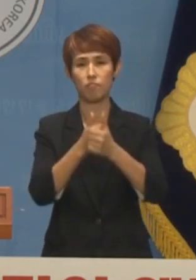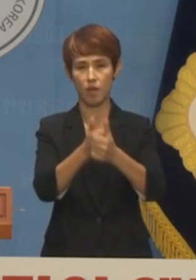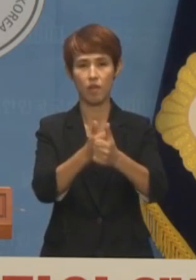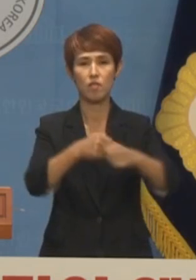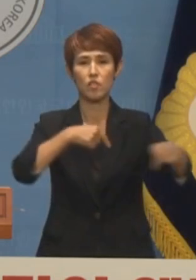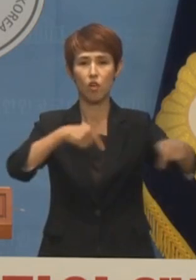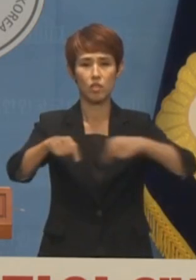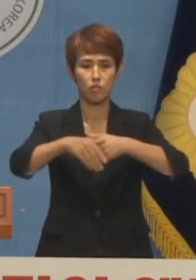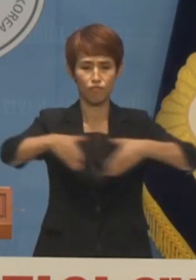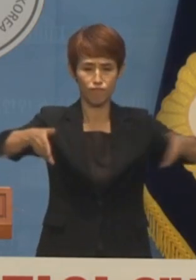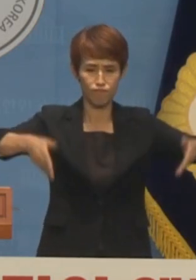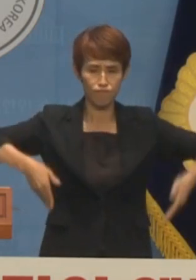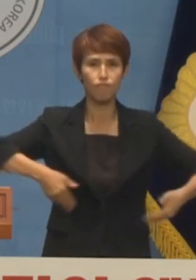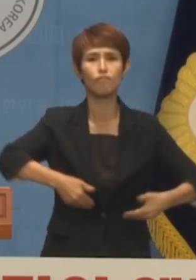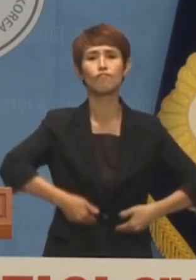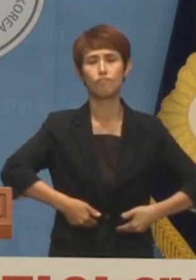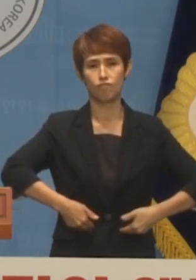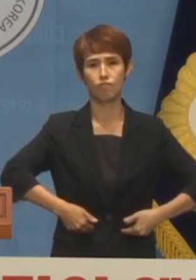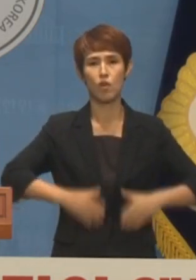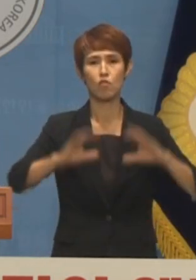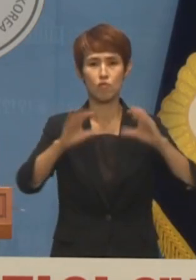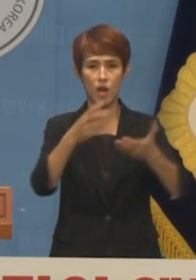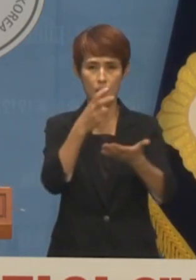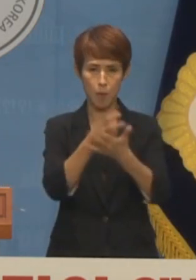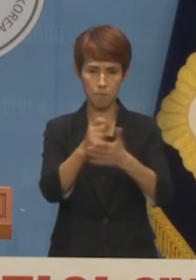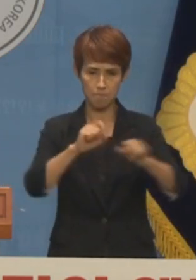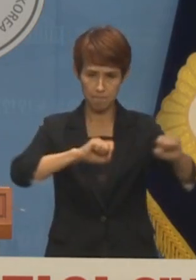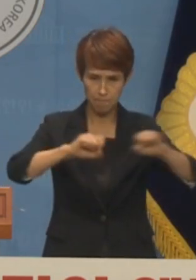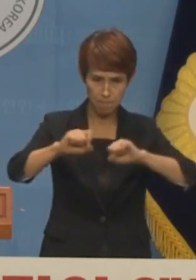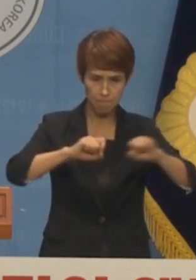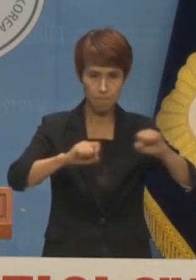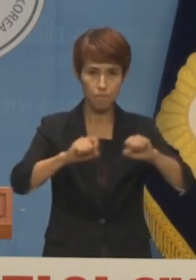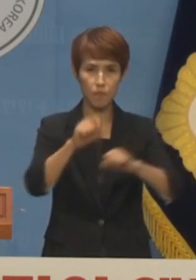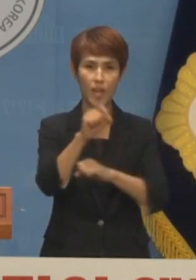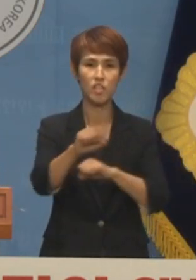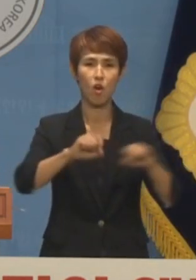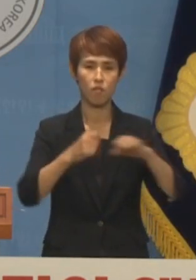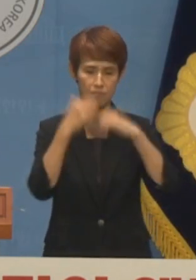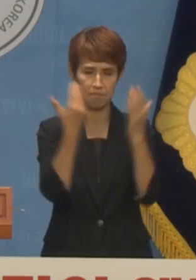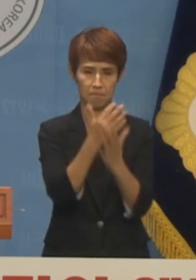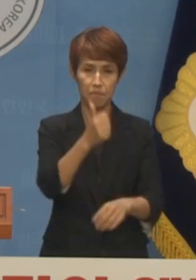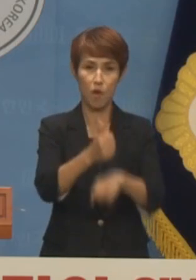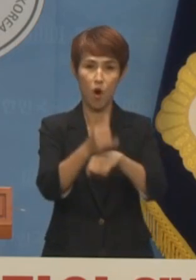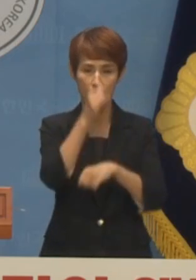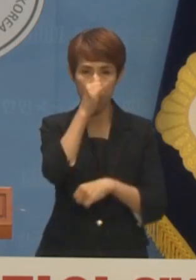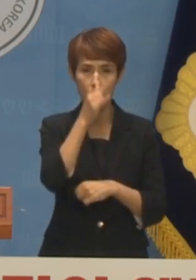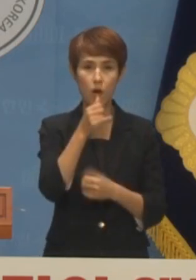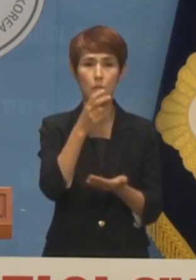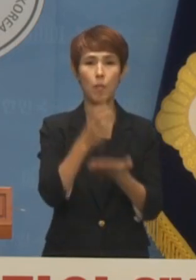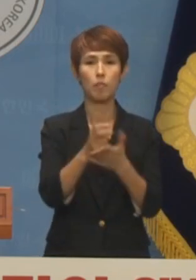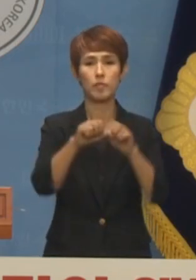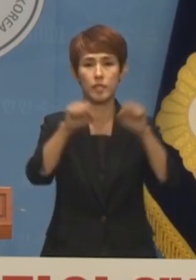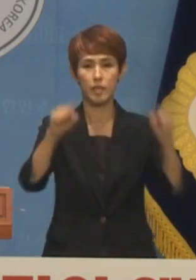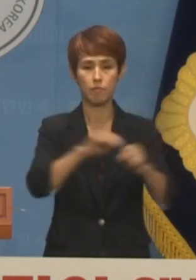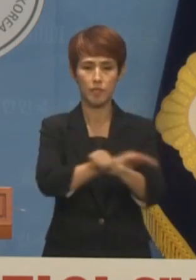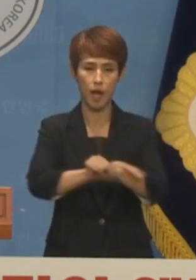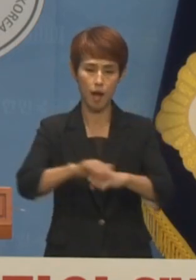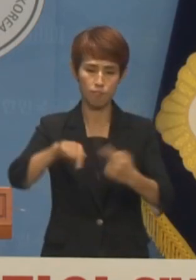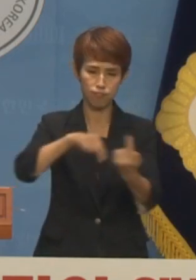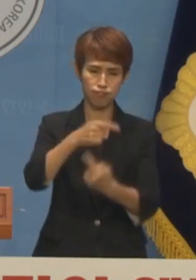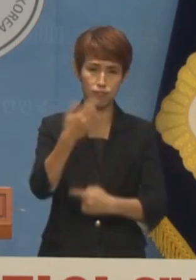정치적 중립을 수호하면서 국가 법 행정을 총괄하고 형사사법 시스템이 정상적으로 운영되도록 해야 하는